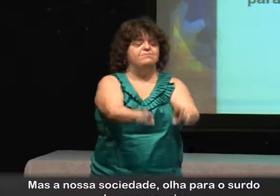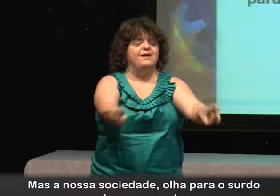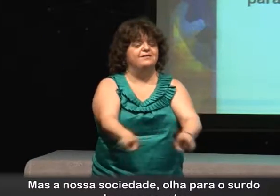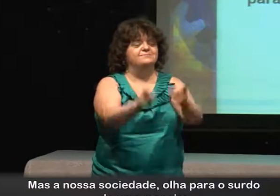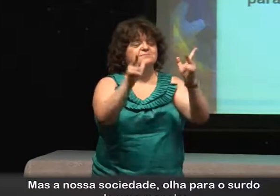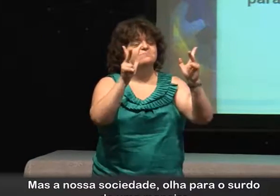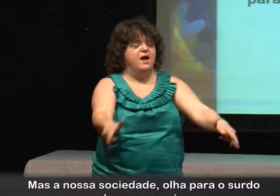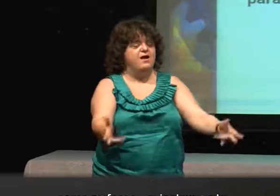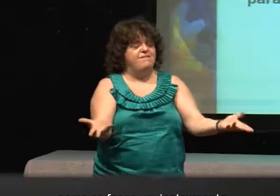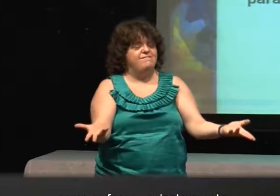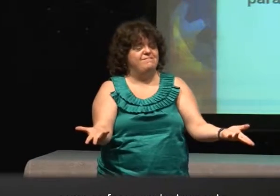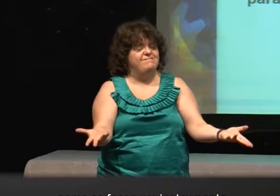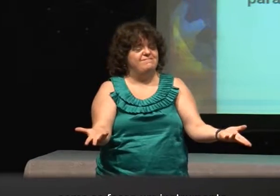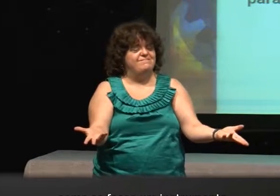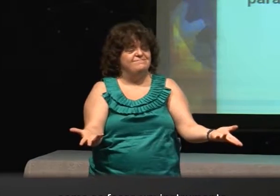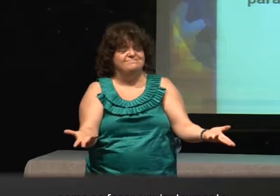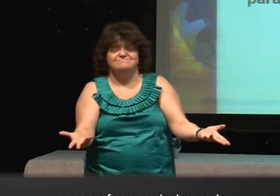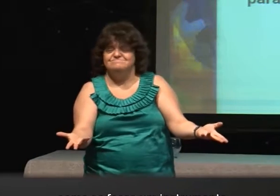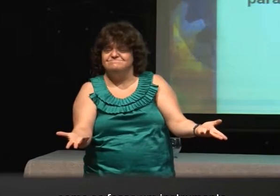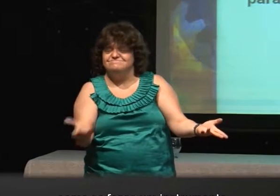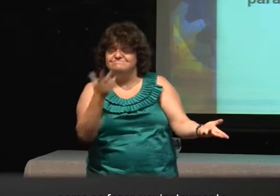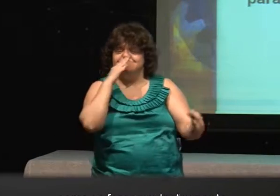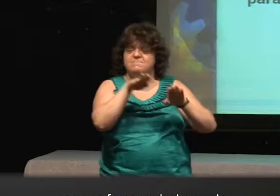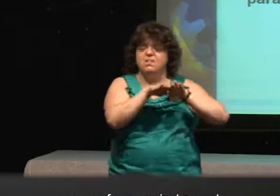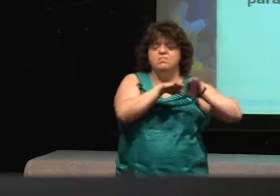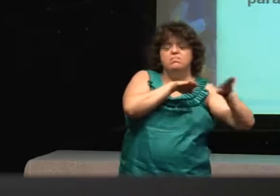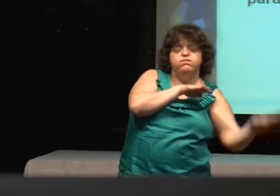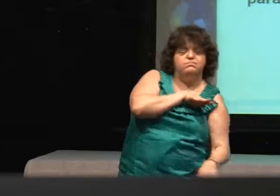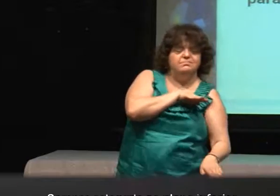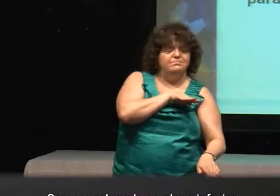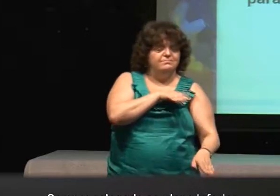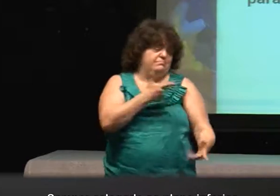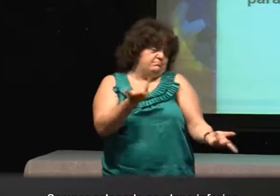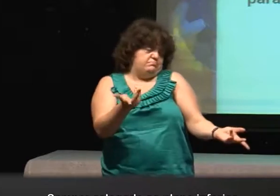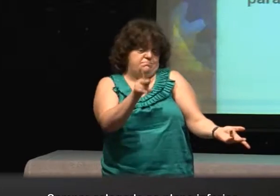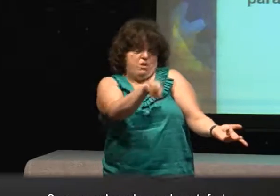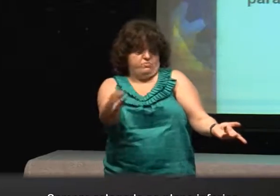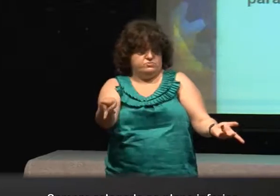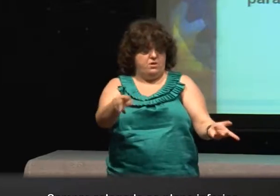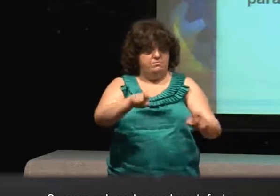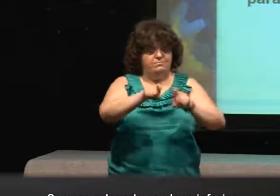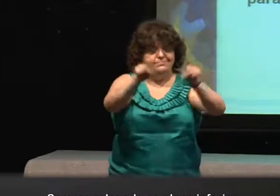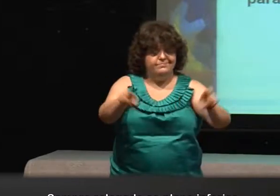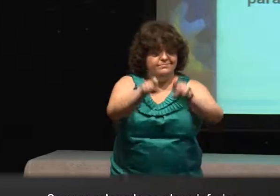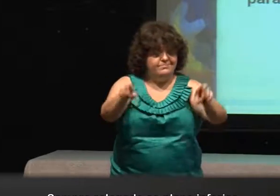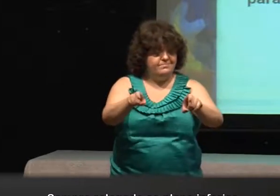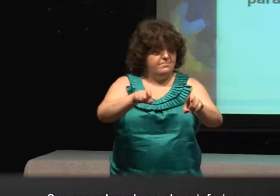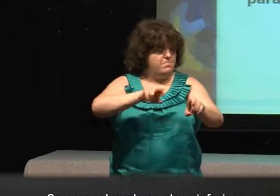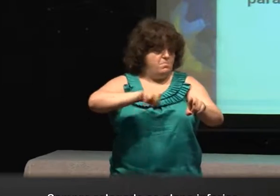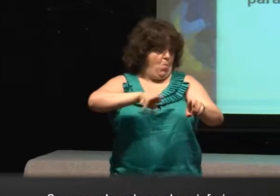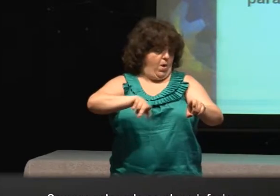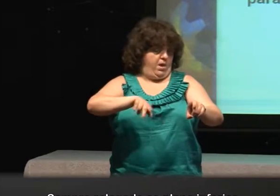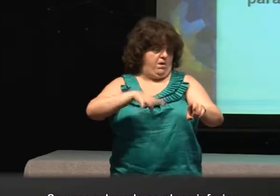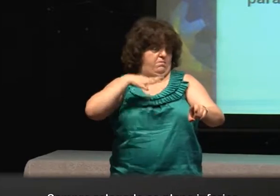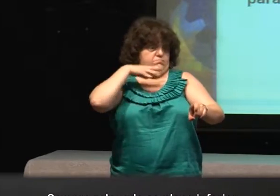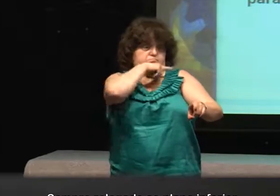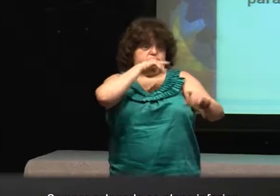maneira como se fosse um instrumento, sempre relegado a um plano meio que inferior,